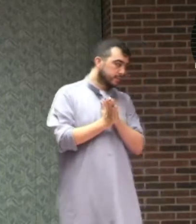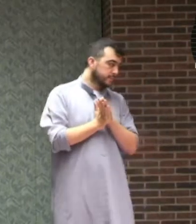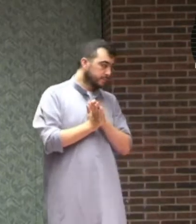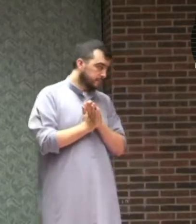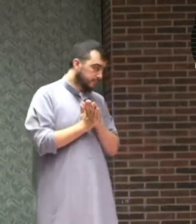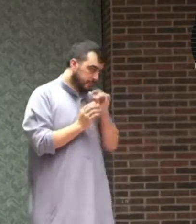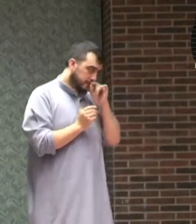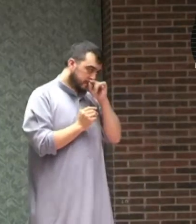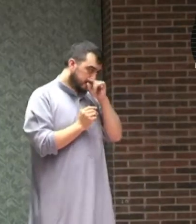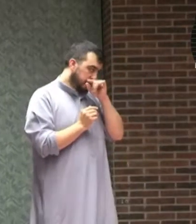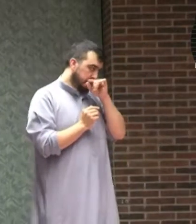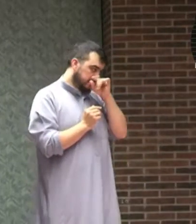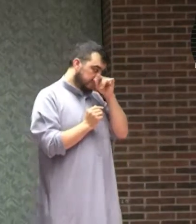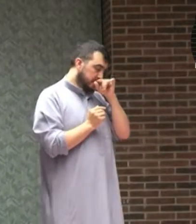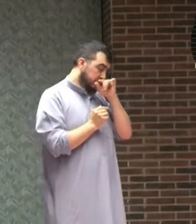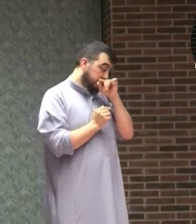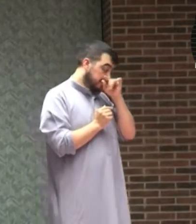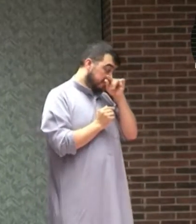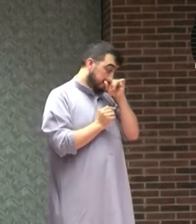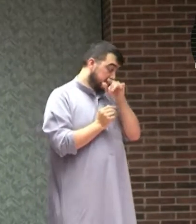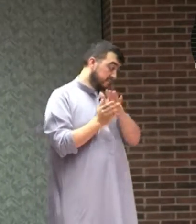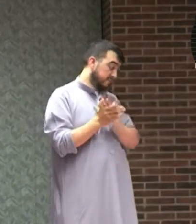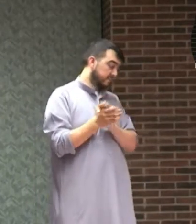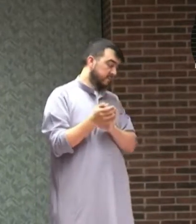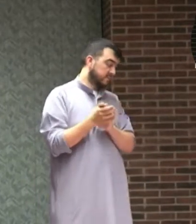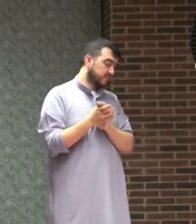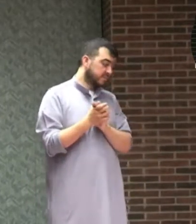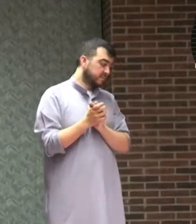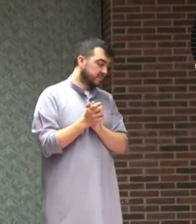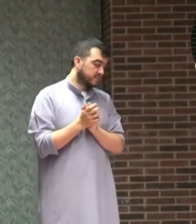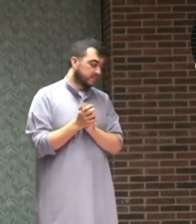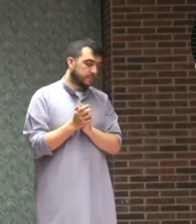positive et puis ensuite j'y vais. Est-ce que c'est bon, c'est accepté?